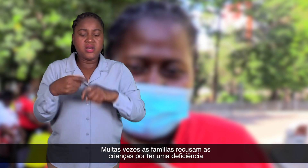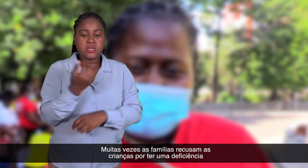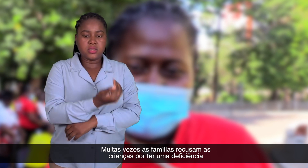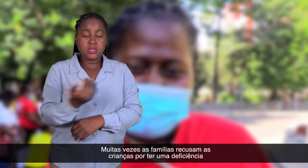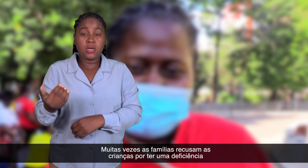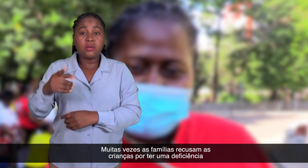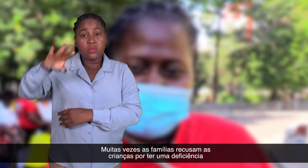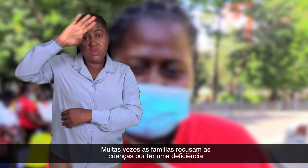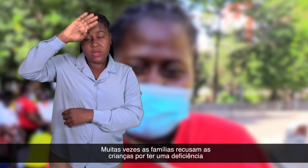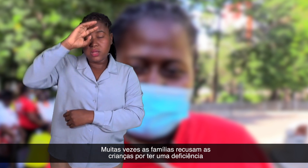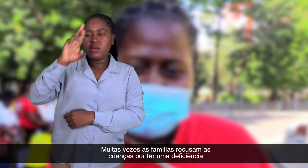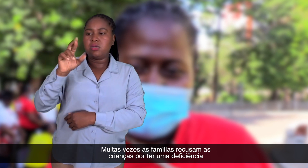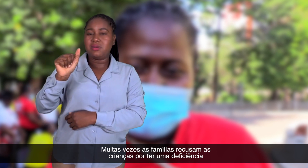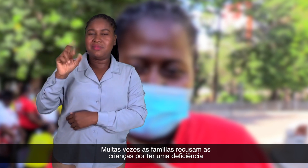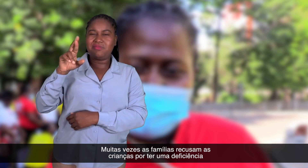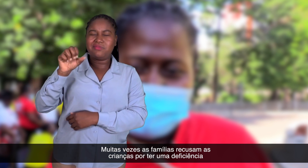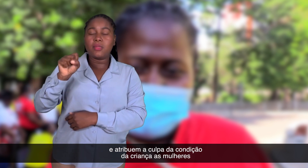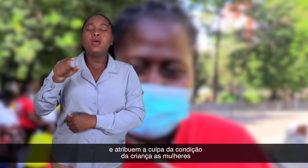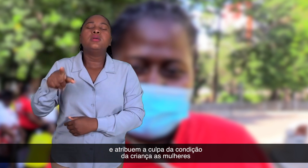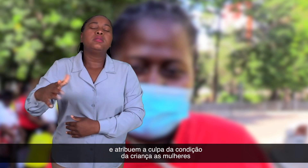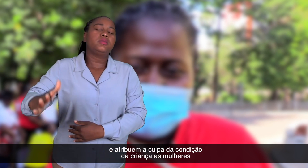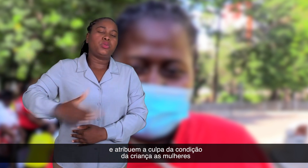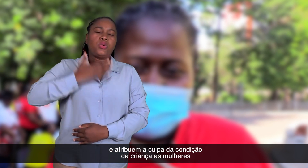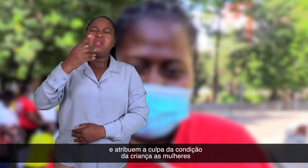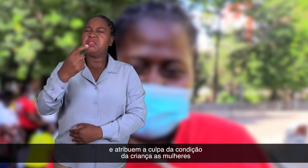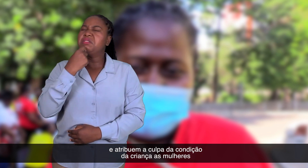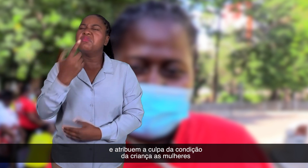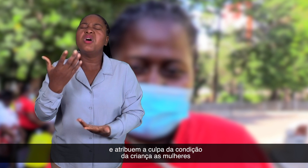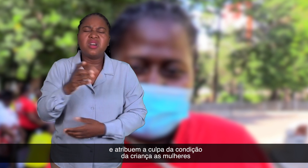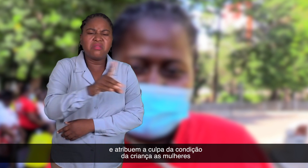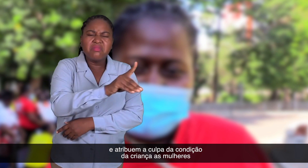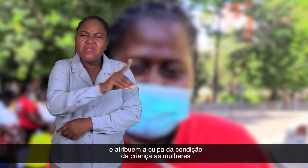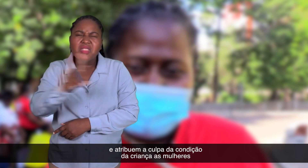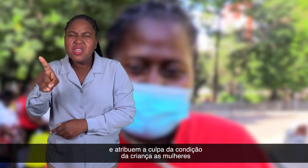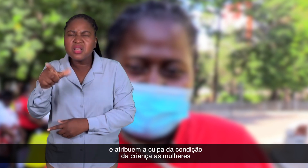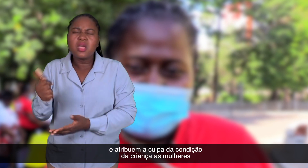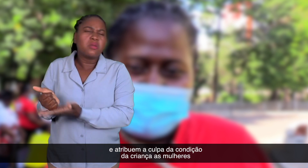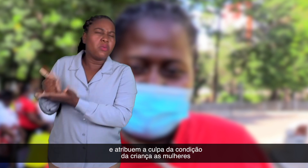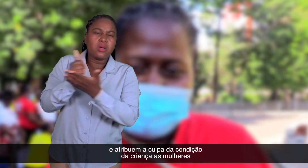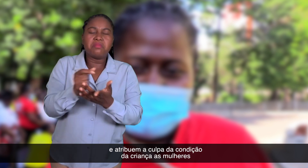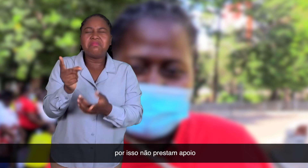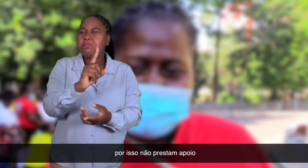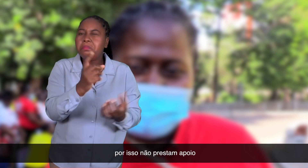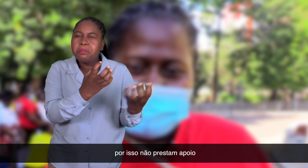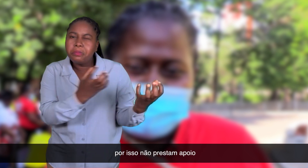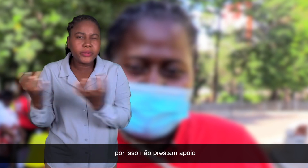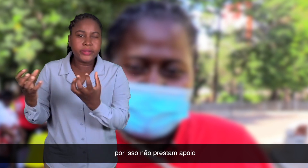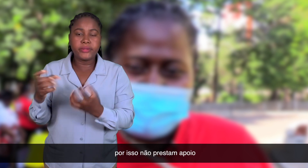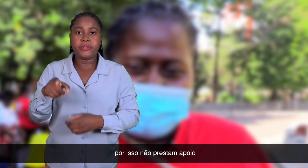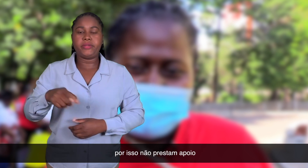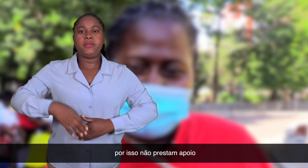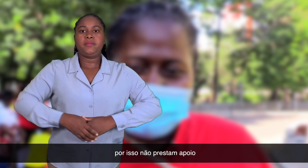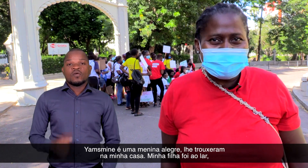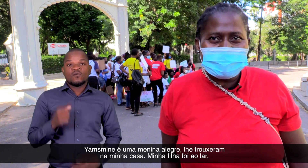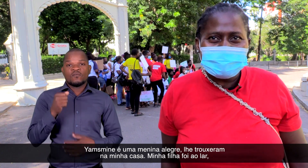recusam as crianças por ter uma deficiência e atribuem a culpa da condição da criança às mulheres. Por isso, não